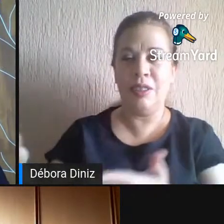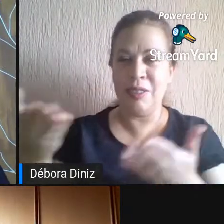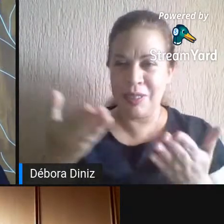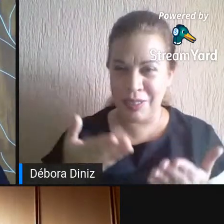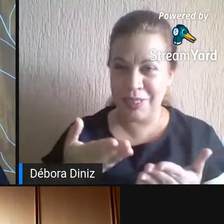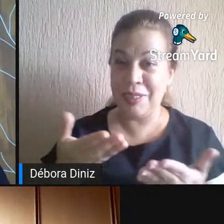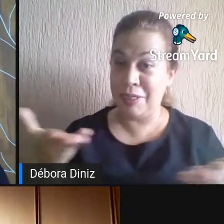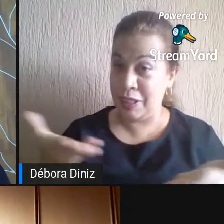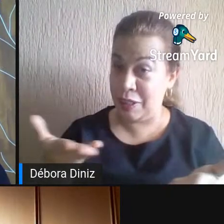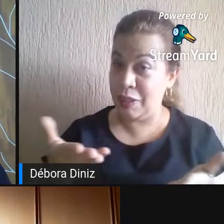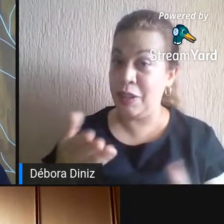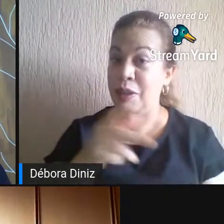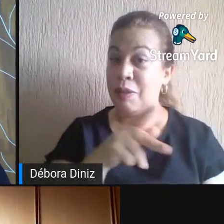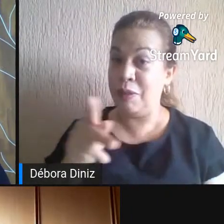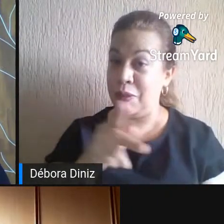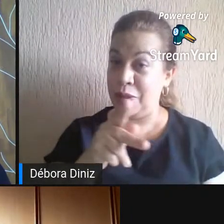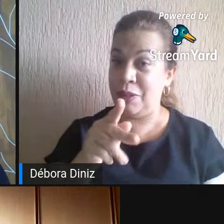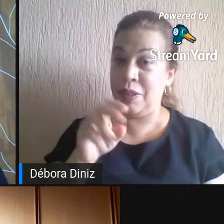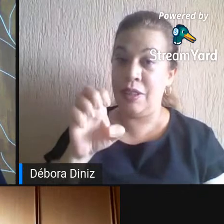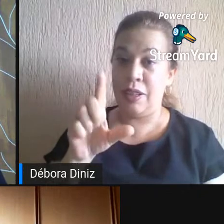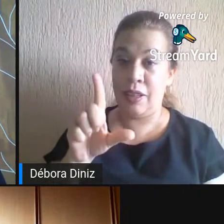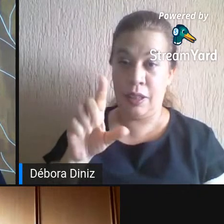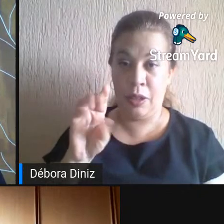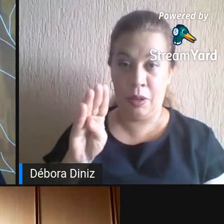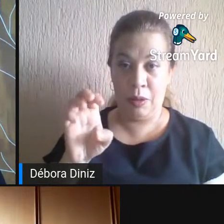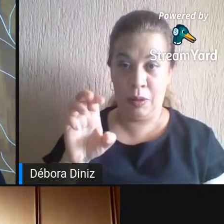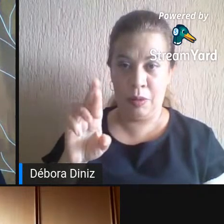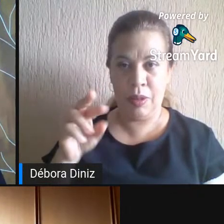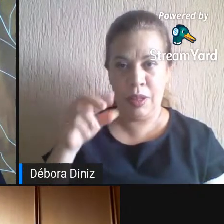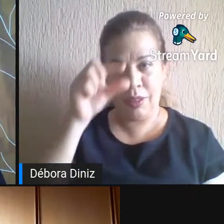Aracaju, professor Elber Ribeiro Gama.